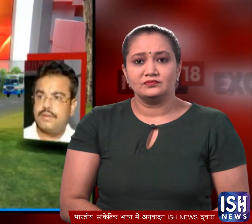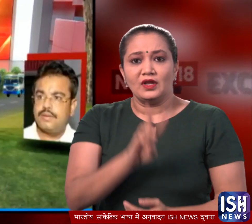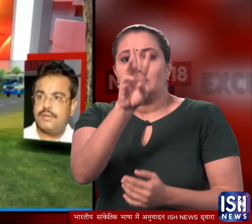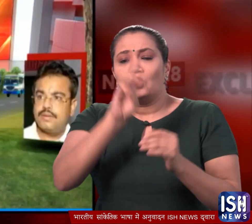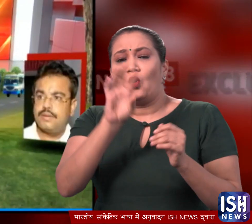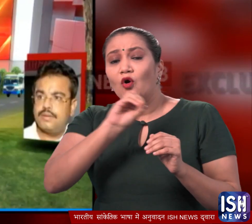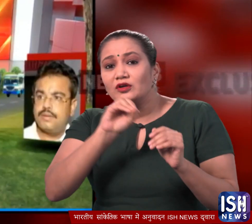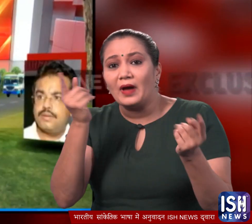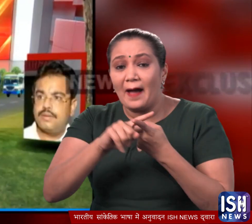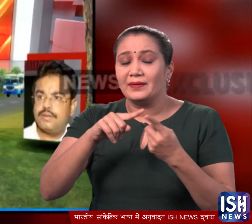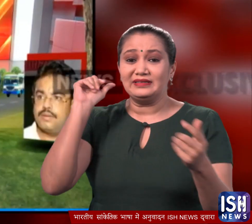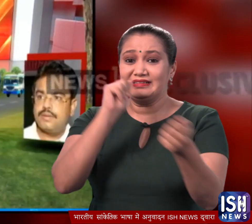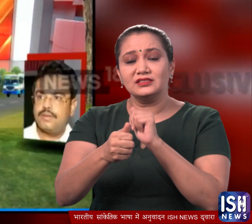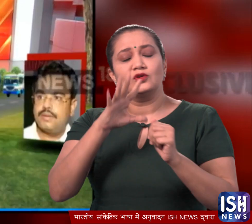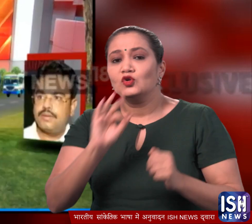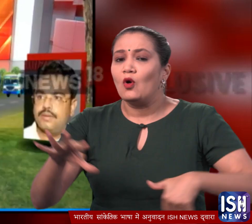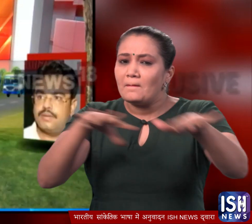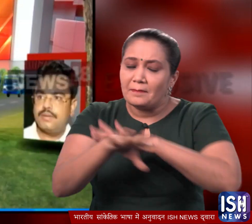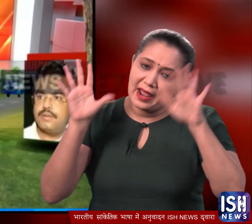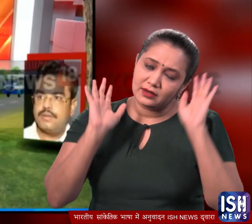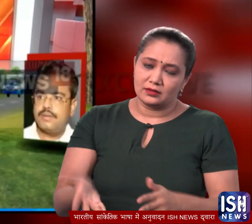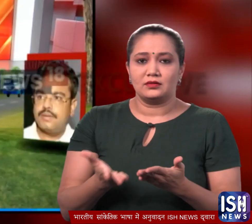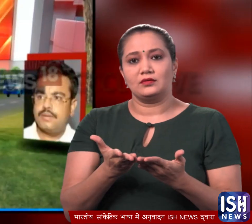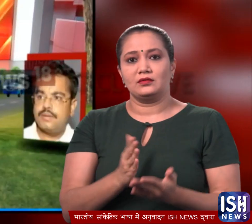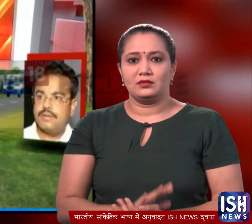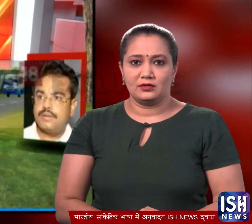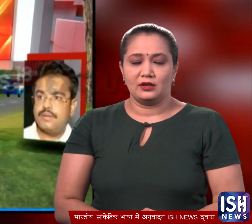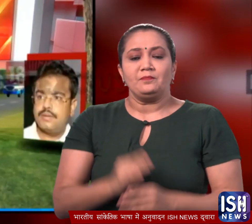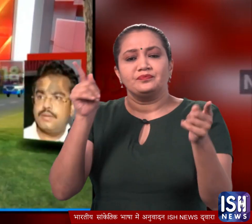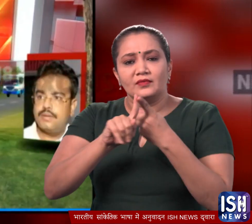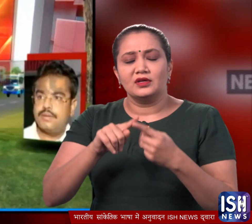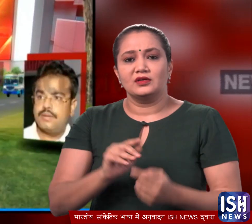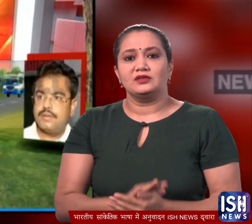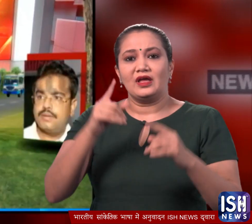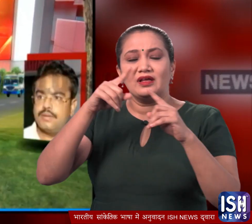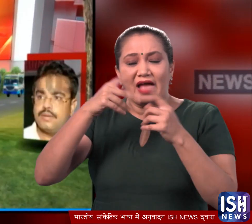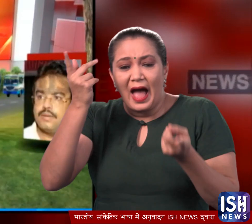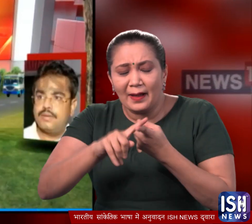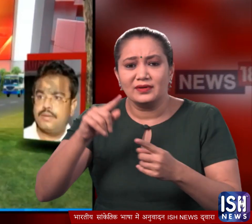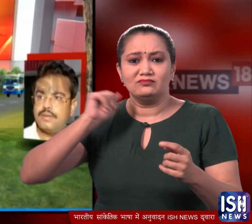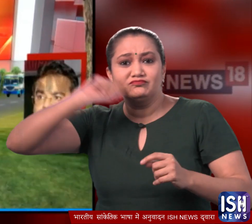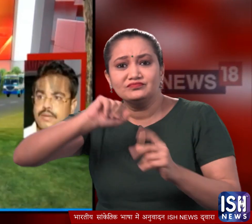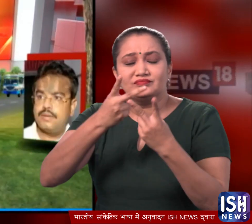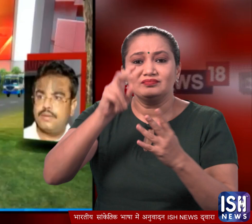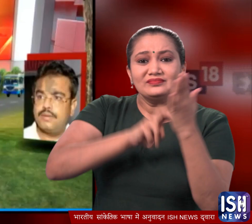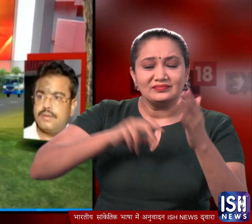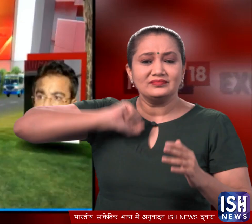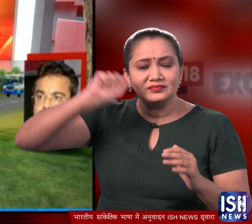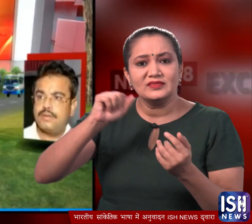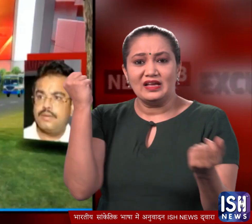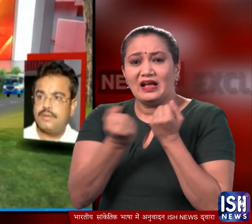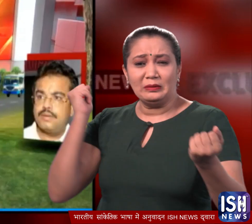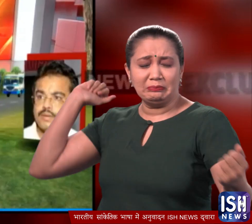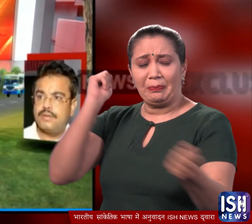अक्टूबर को लखीमपुर में जो हुआ वो सोची समझी साजिश के तहत हुआ और वहां के तिकुनिया चौराहे पर धरना देने वाले किसानों को गाड़ी